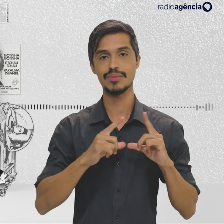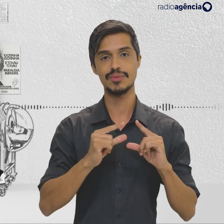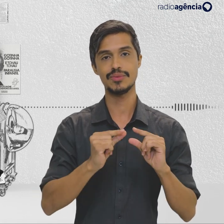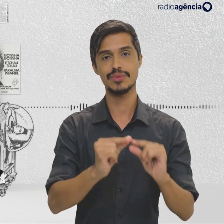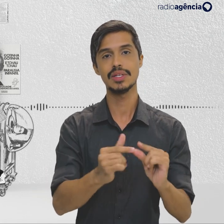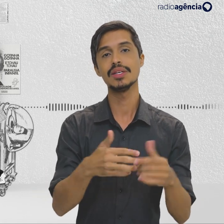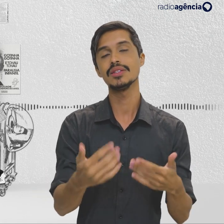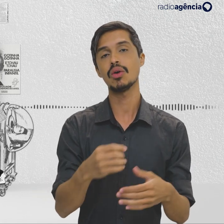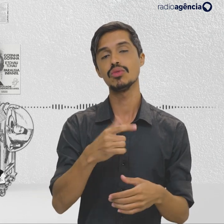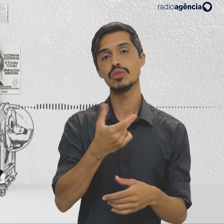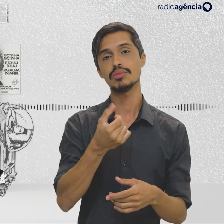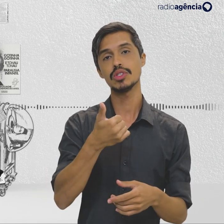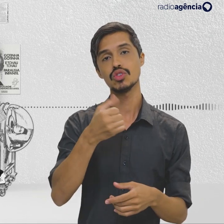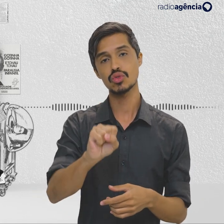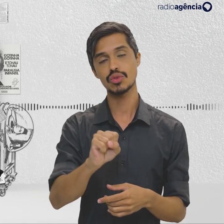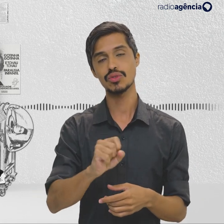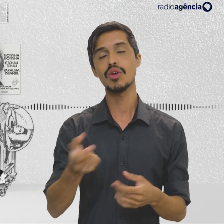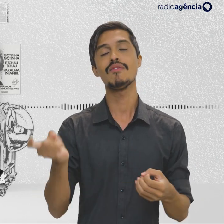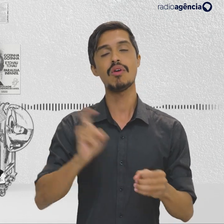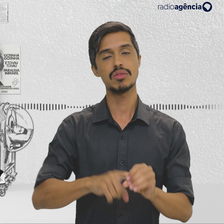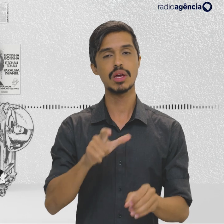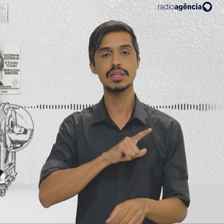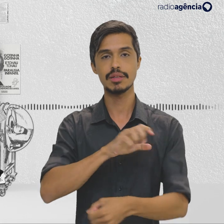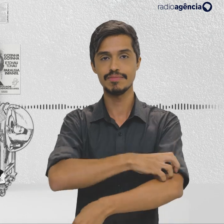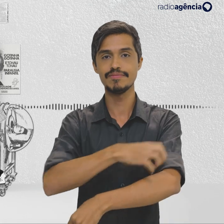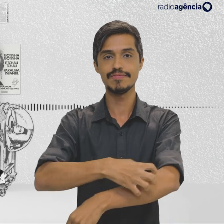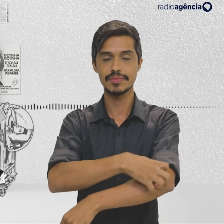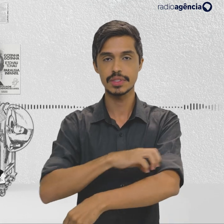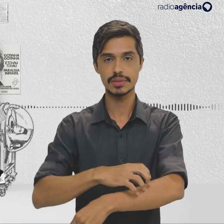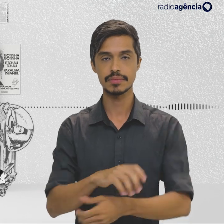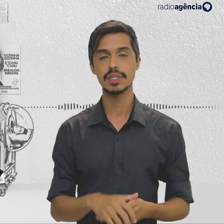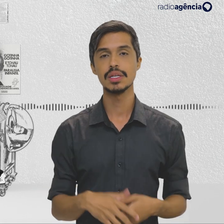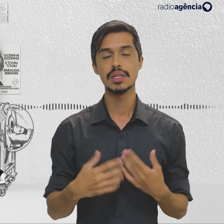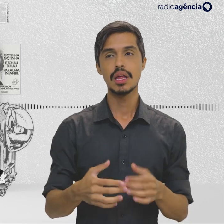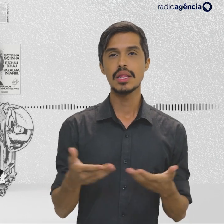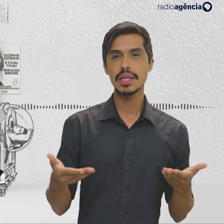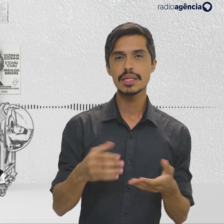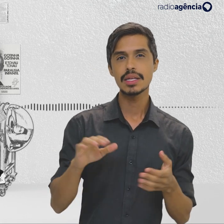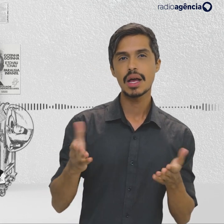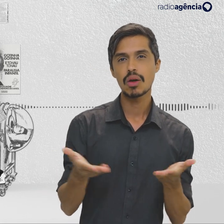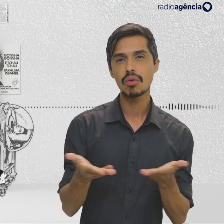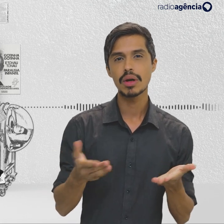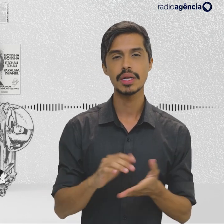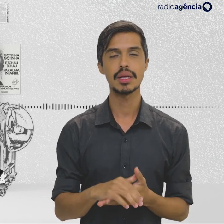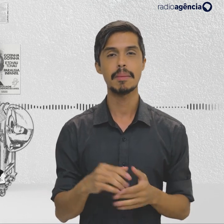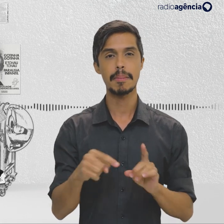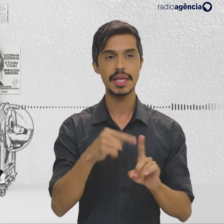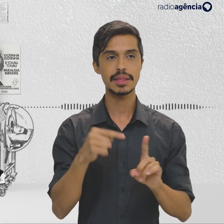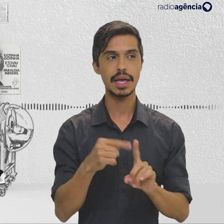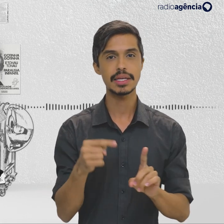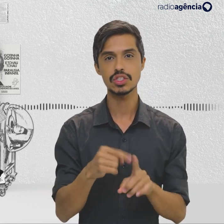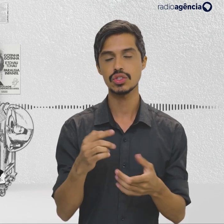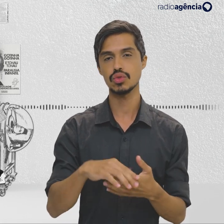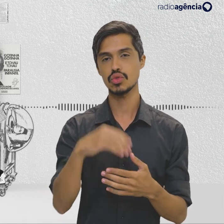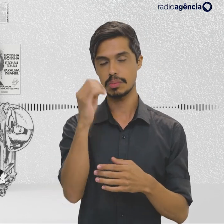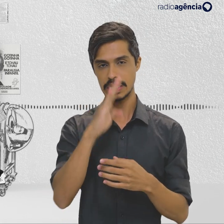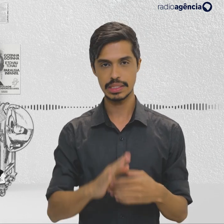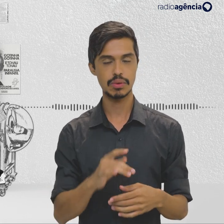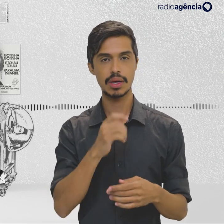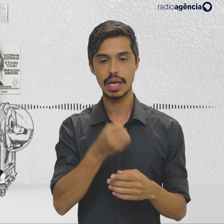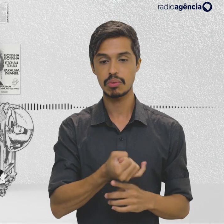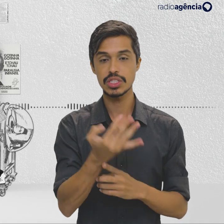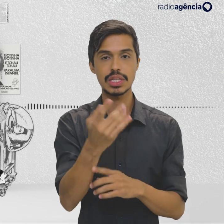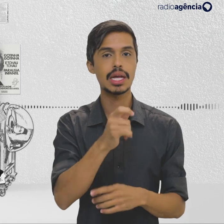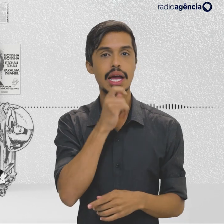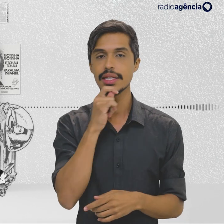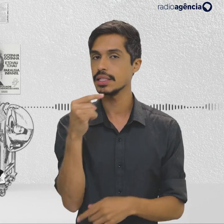aí em 2018 Brasil voltou a ter surtos nessa época quase Metade dos Municípios brasileiros não atingiu a